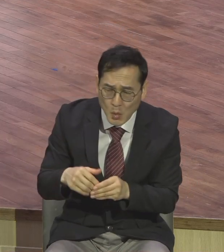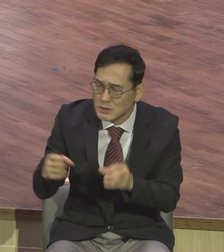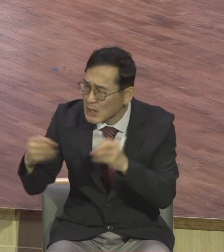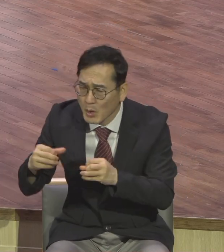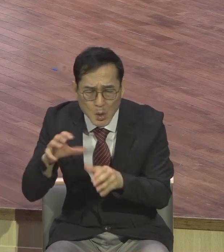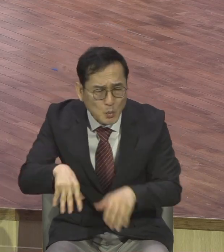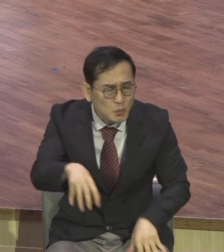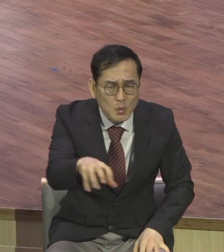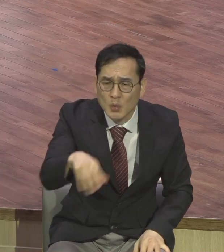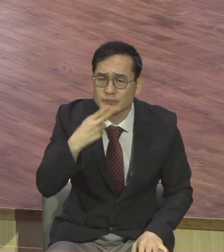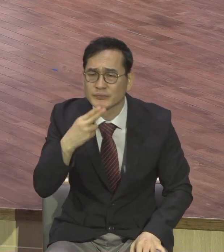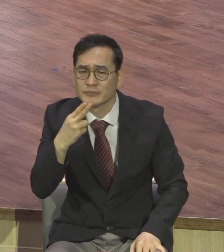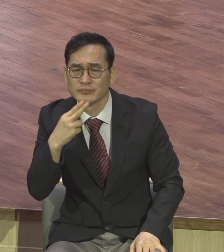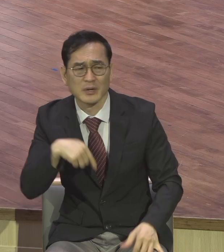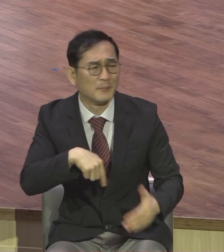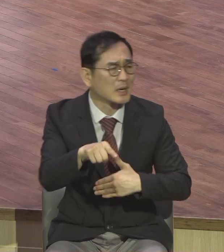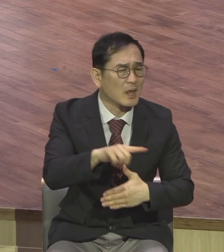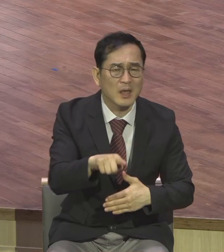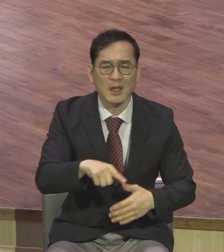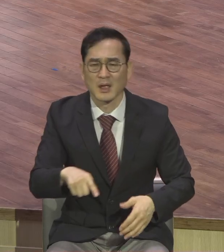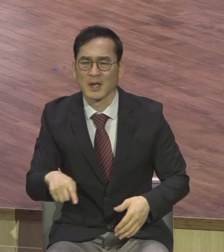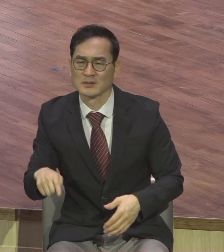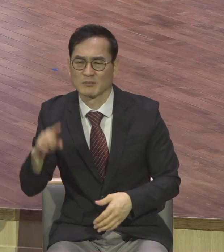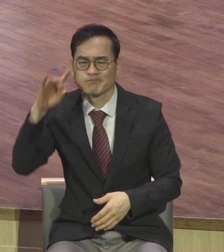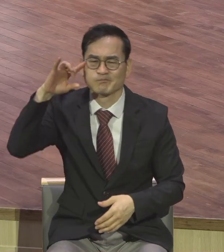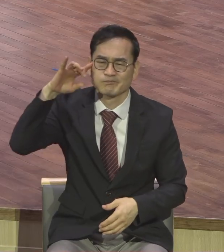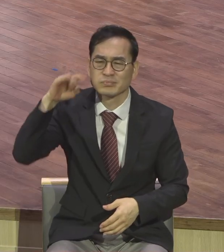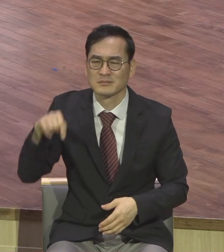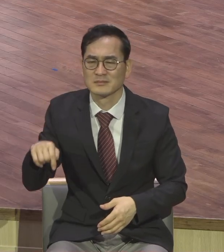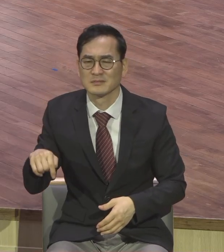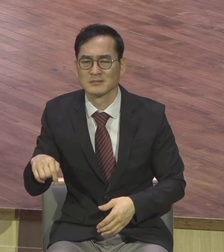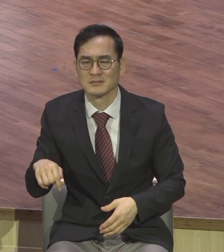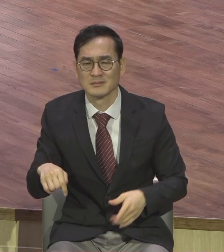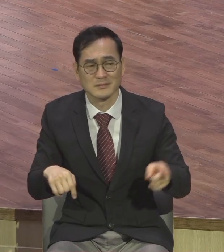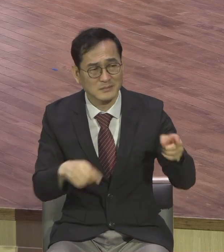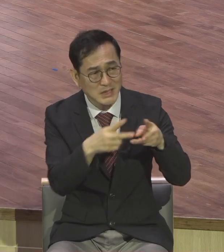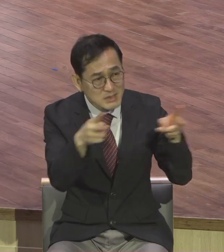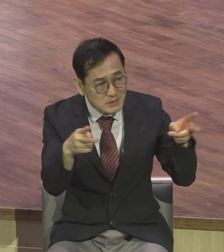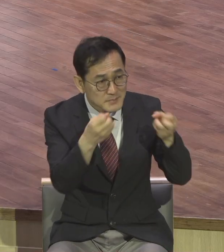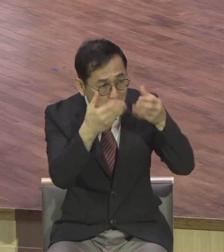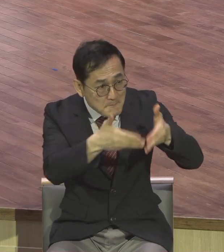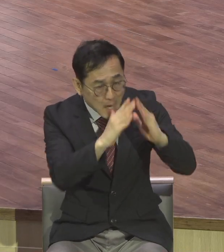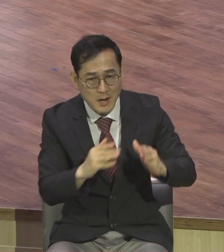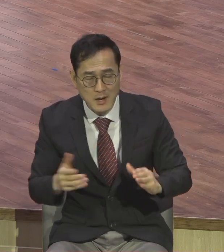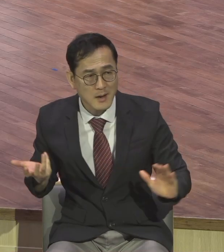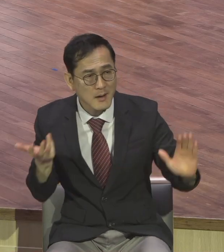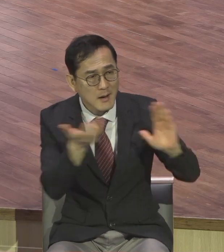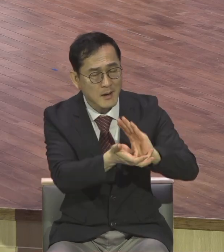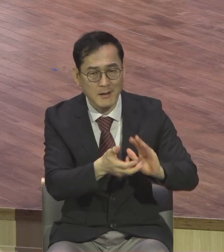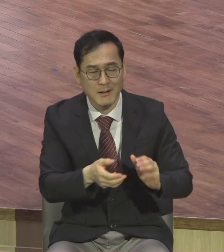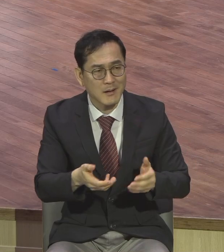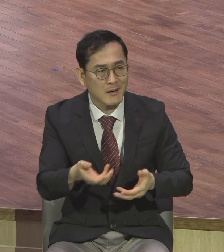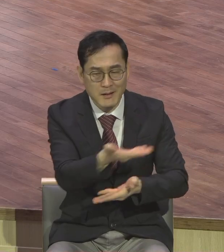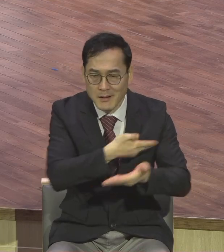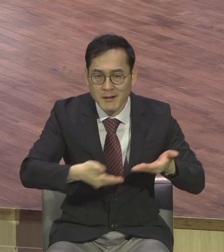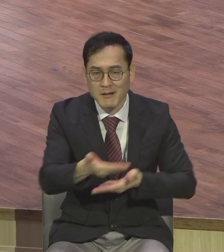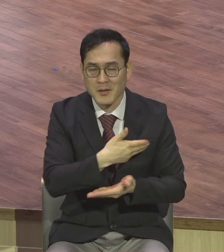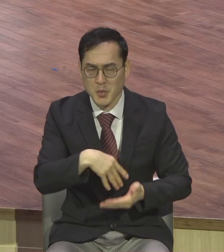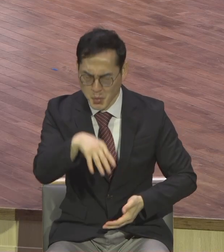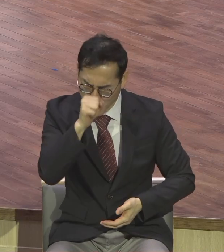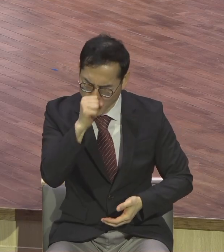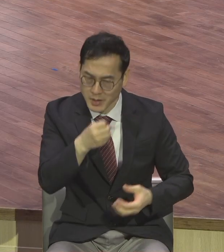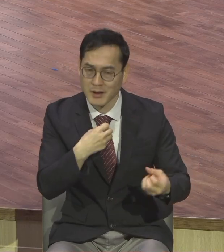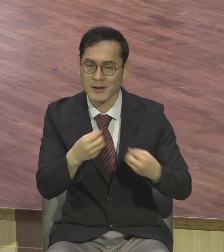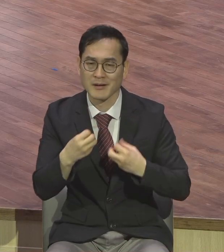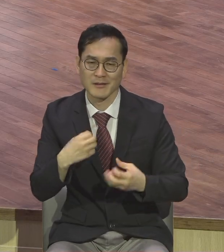트리라운지 통기내 세운 거 지금 우리 이제 행정목사 중심으로 막 받아야 한다고 엄청나게 15,000점 그걸 갖다 놓고 지금